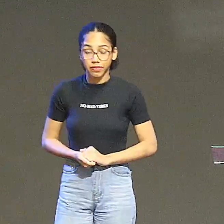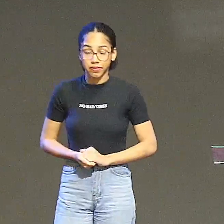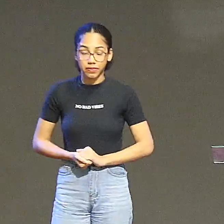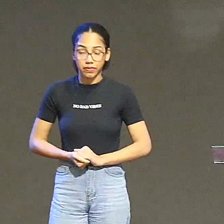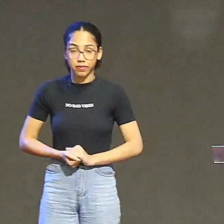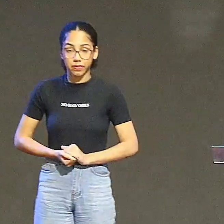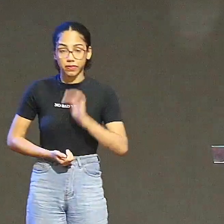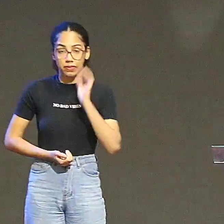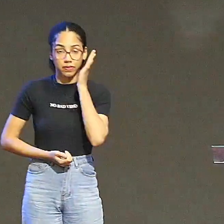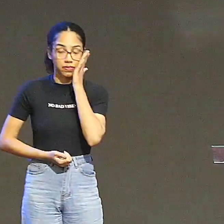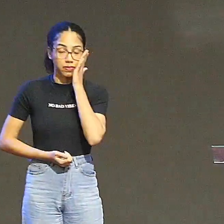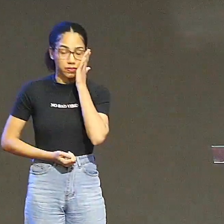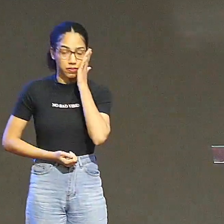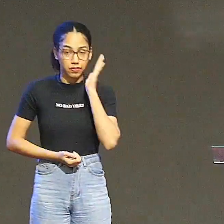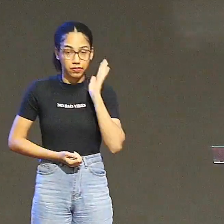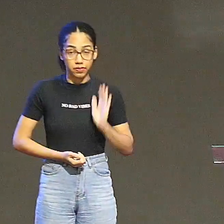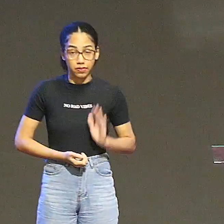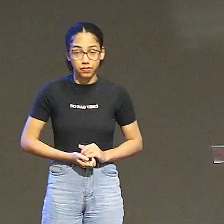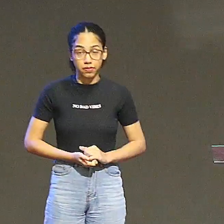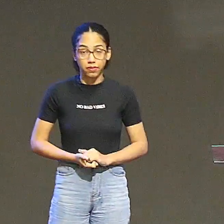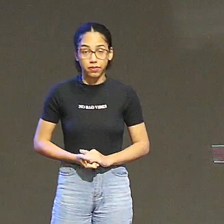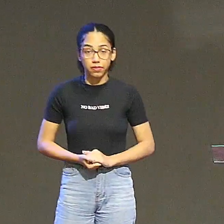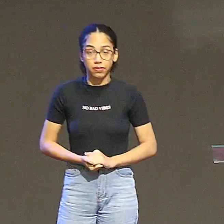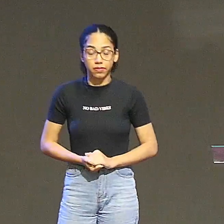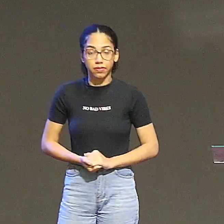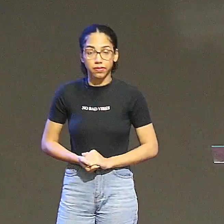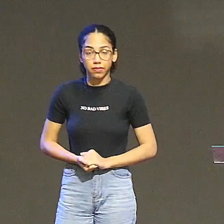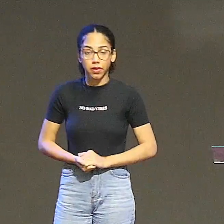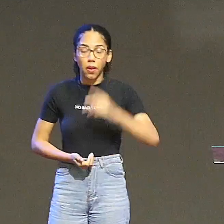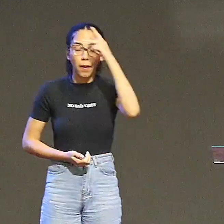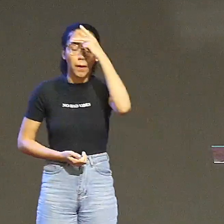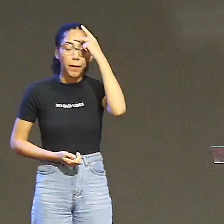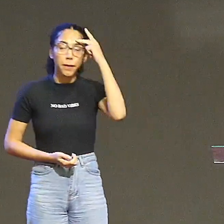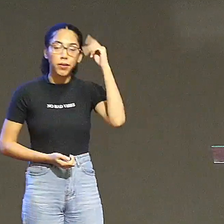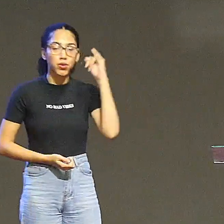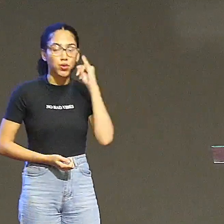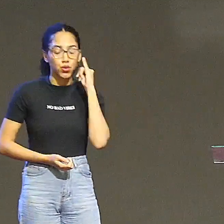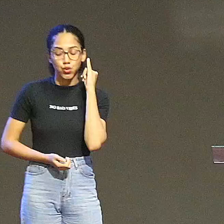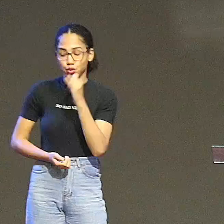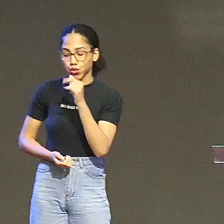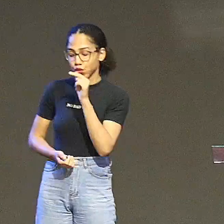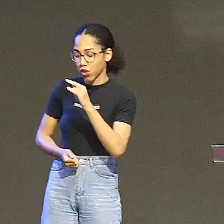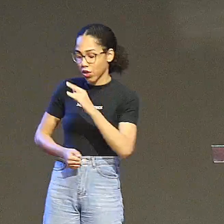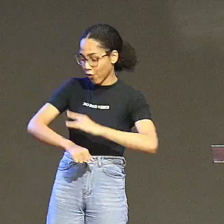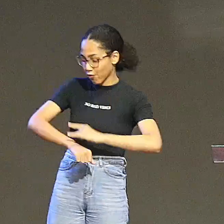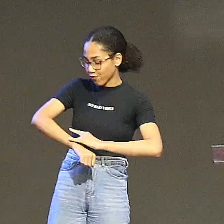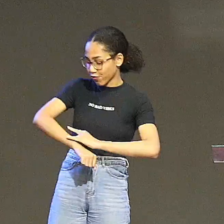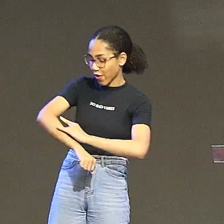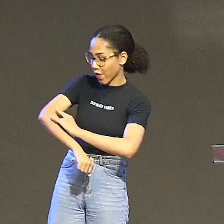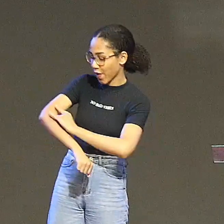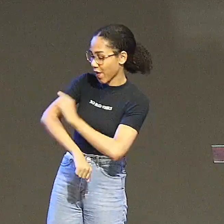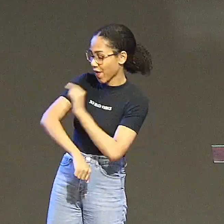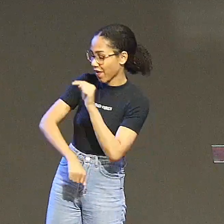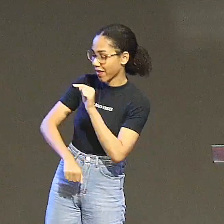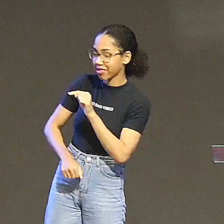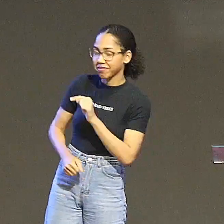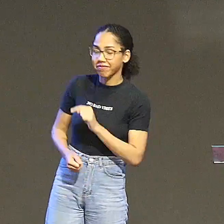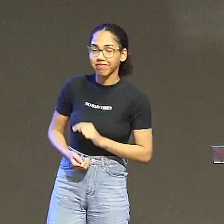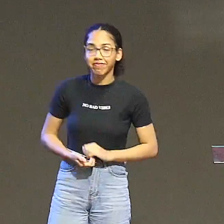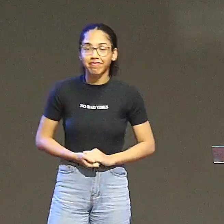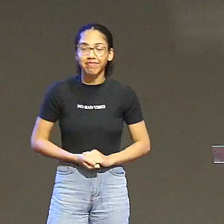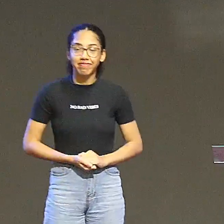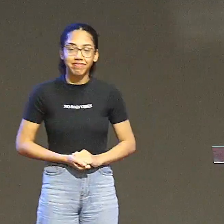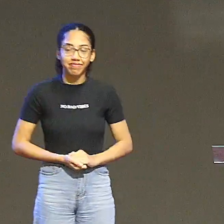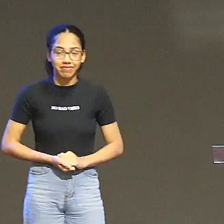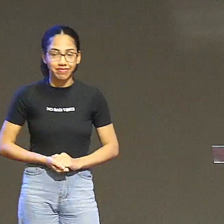era verdade alguém vira para você e fala assim rapaz Você tá gordo hein aí